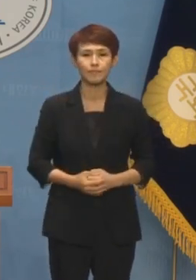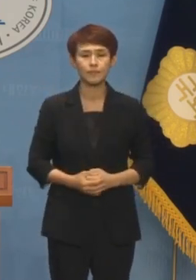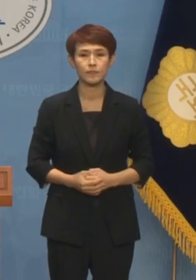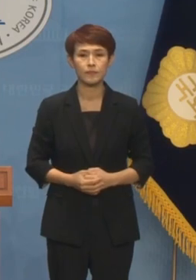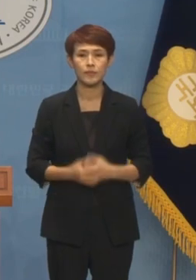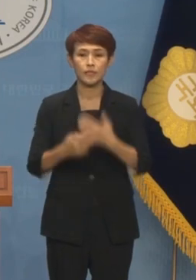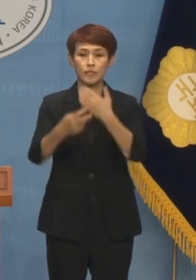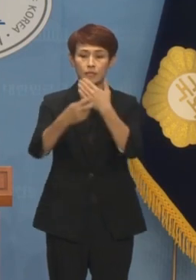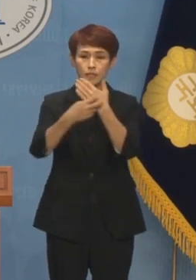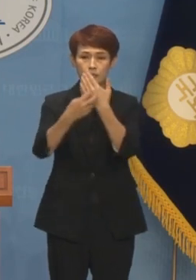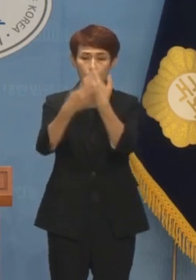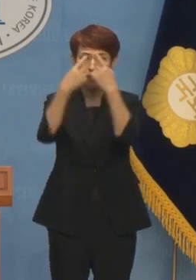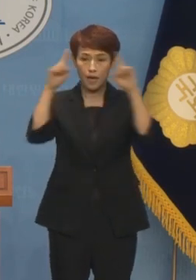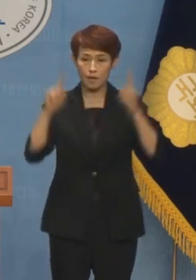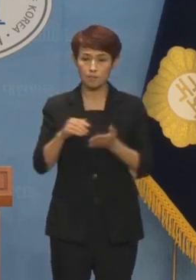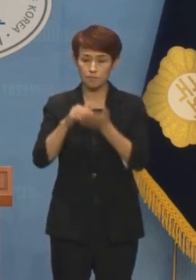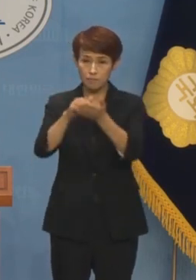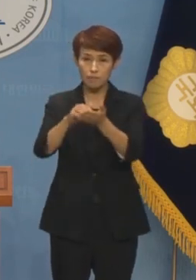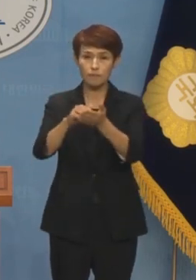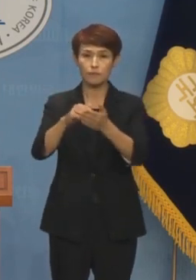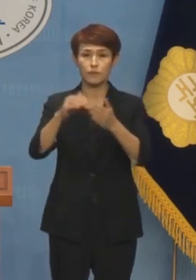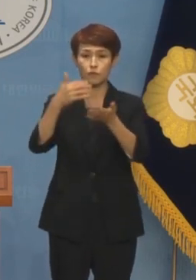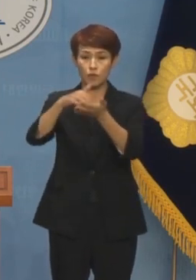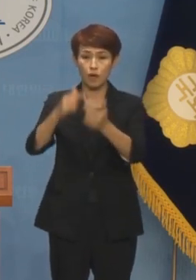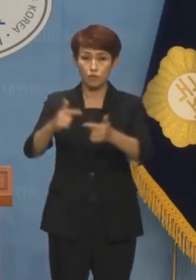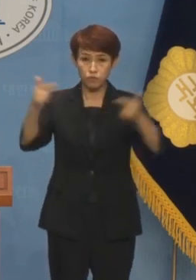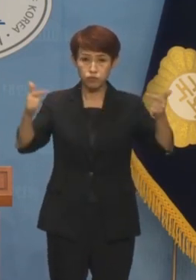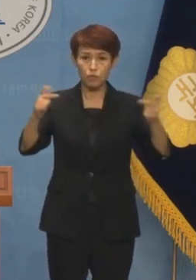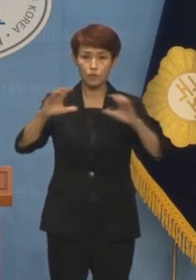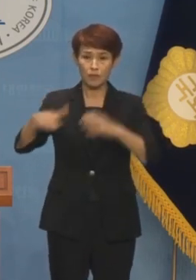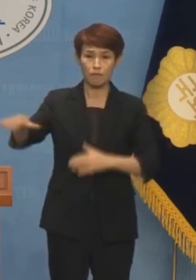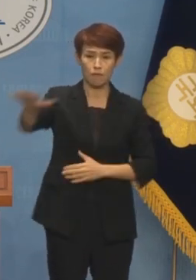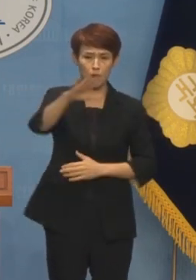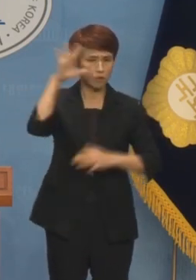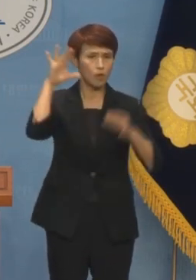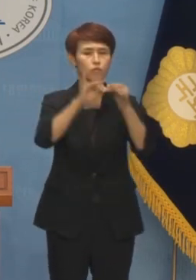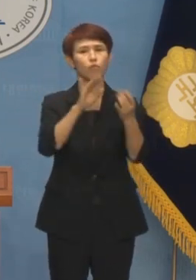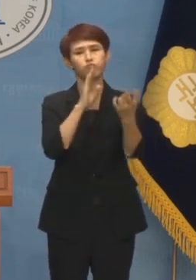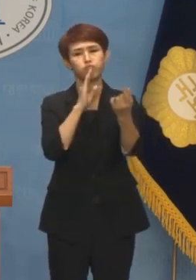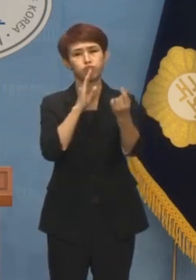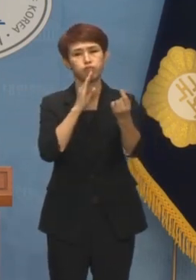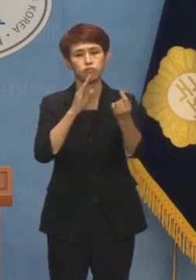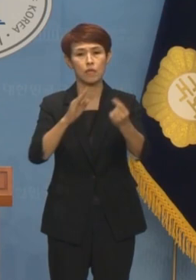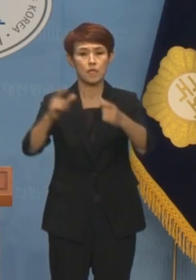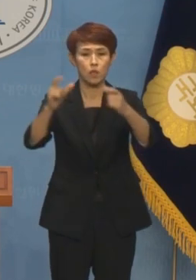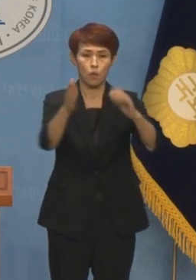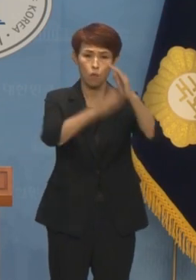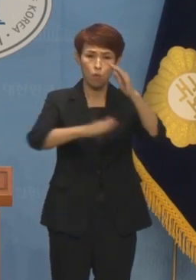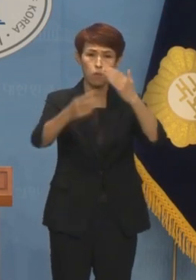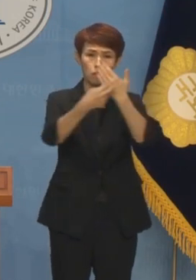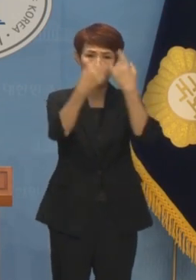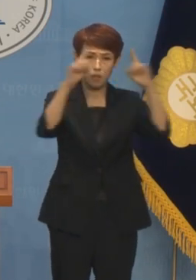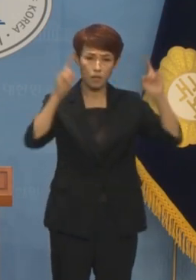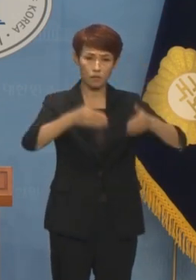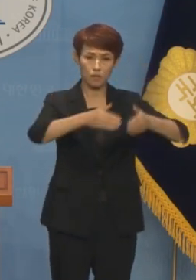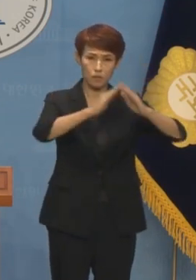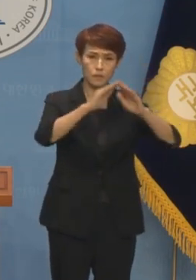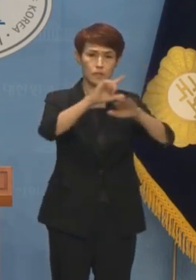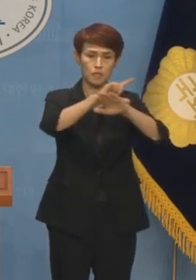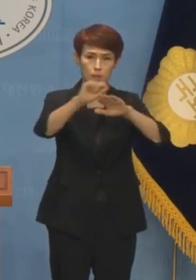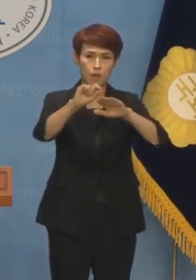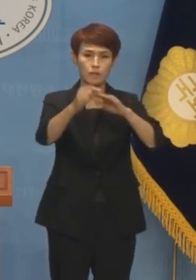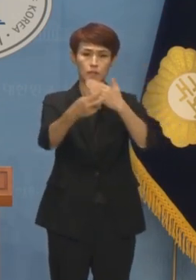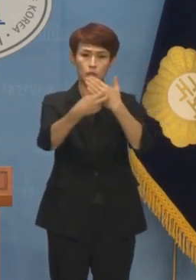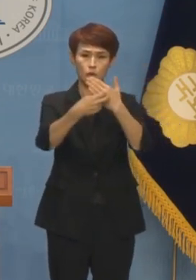의대 정원 증원은 국민 대다수가 찬성하고 있으며 지역 공공의대 설립 등 지방의료